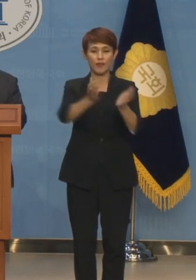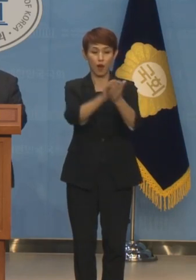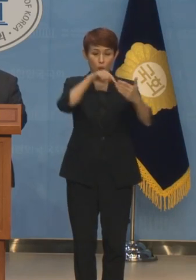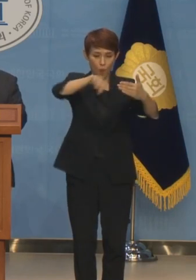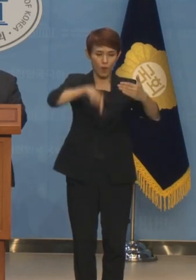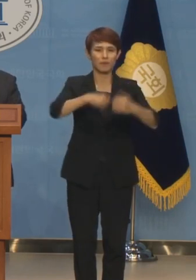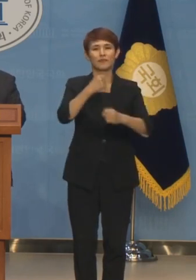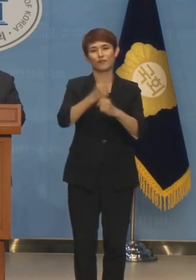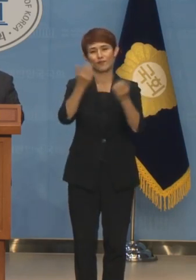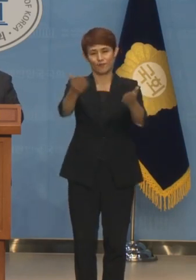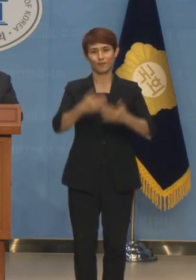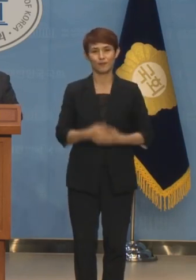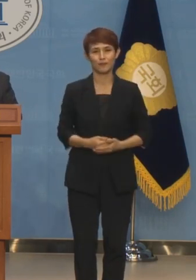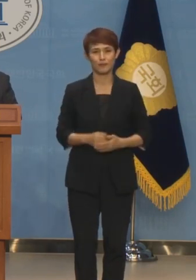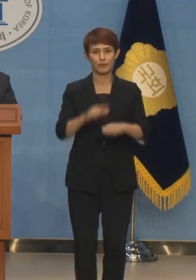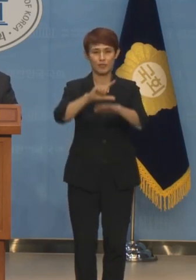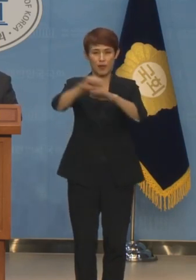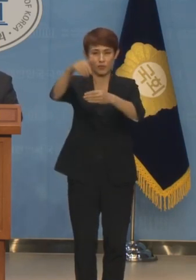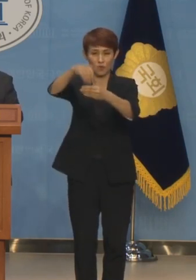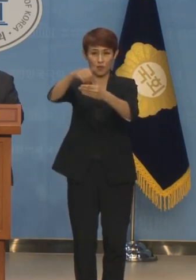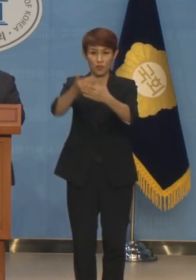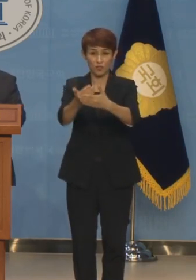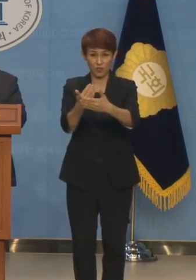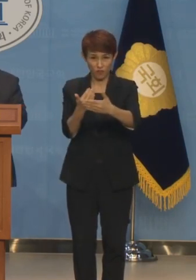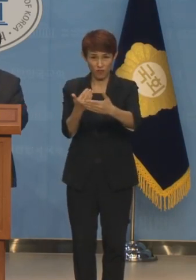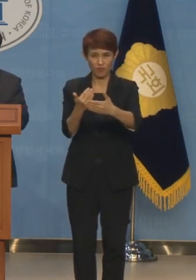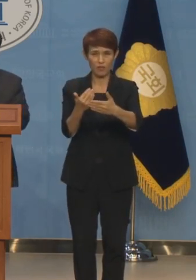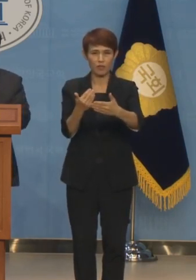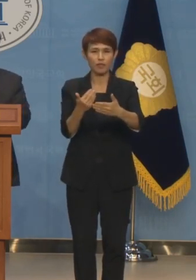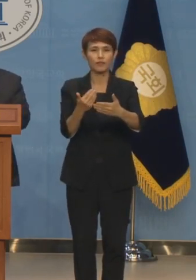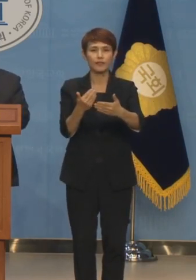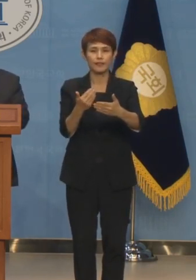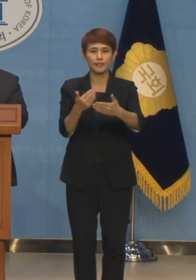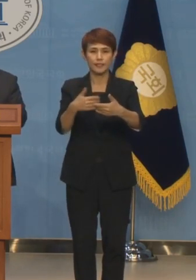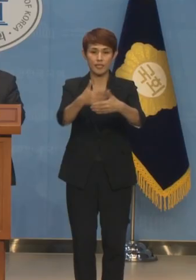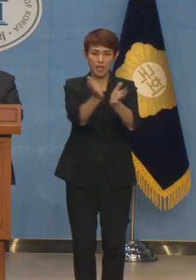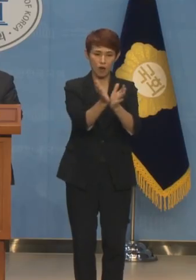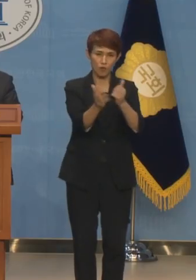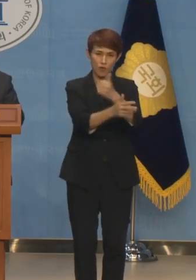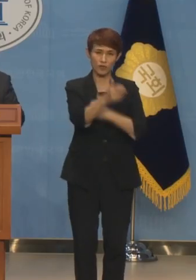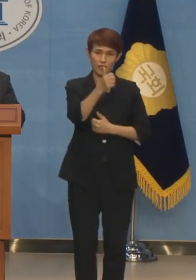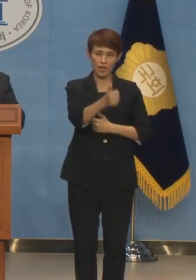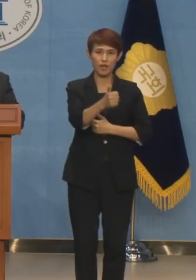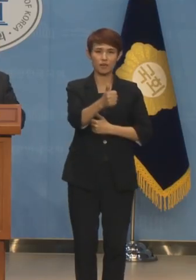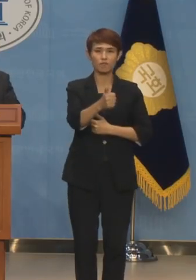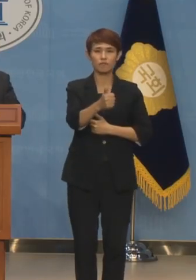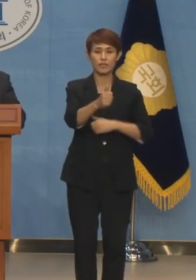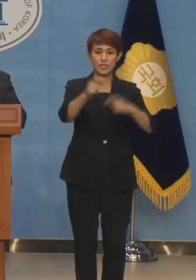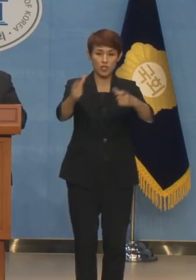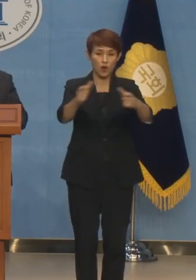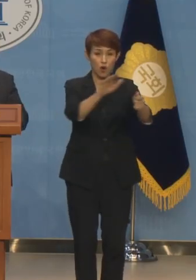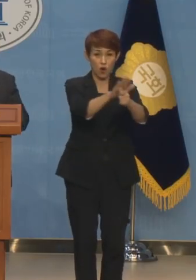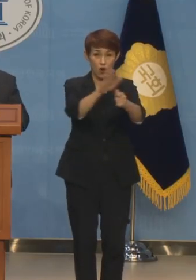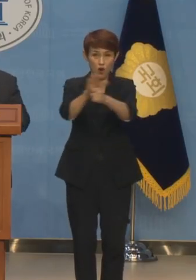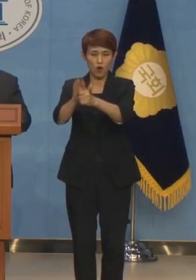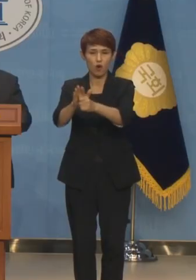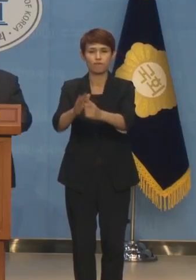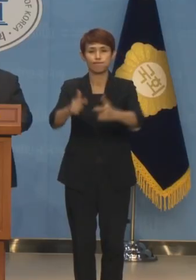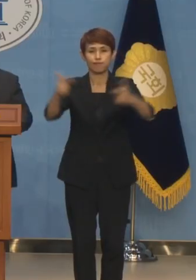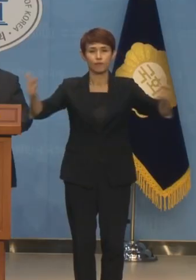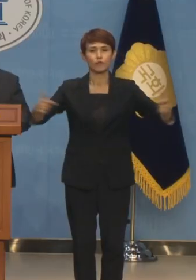마련하겠습니다. 지방선거 전에 열악한 원외 당협위원장 지역 지원 정책을 2배로